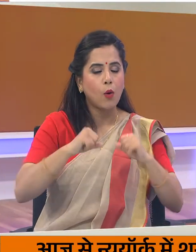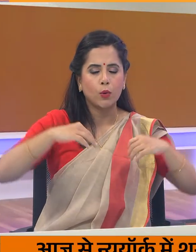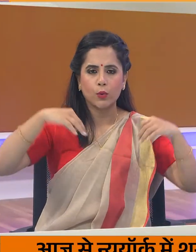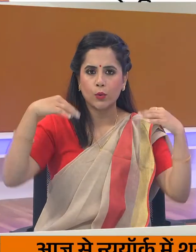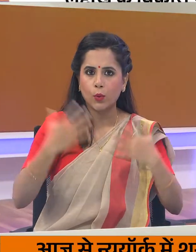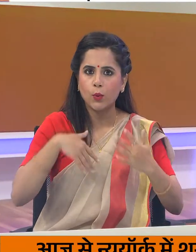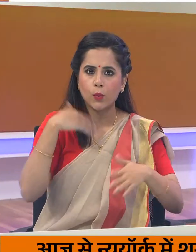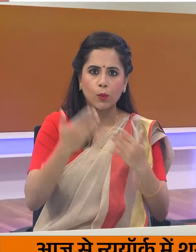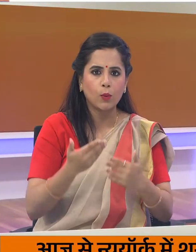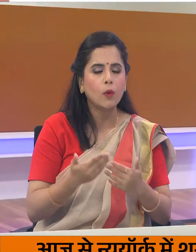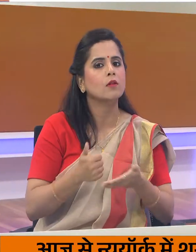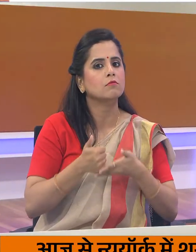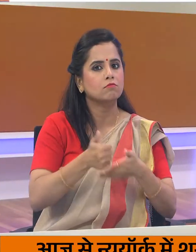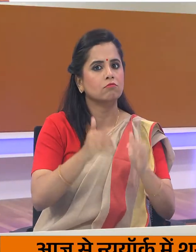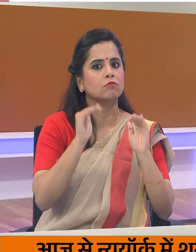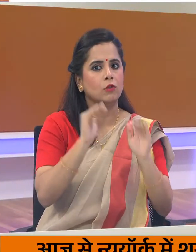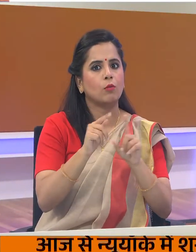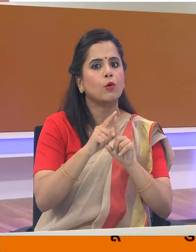दिशा देने का काम किया।